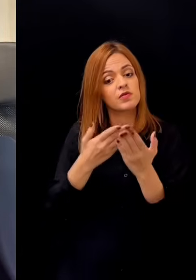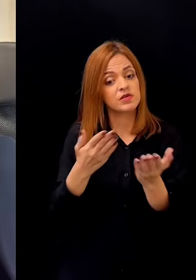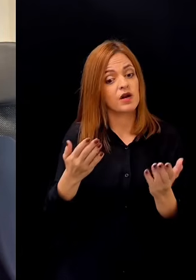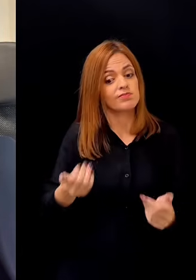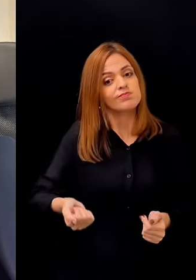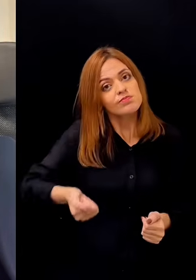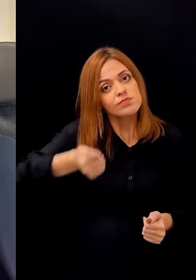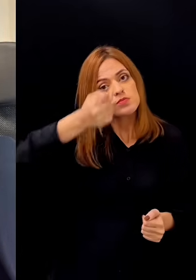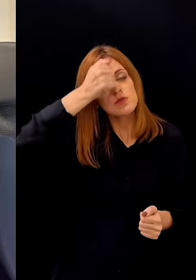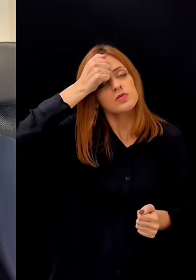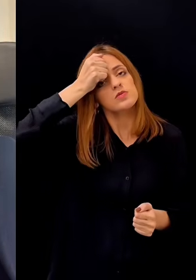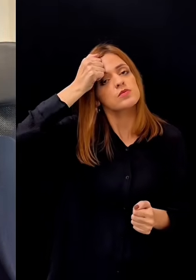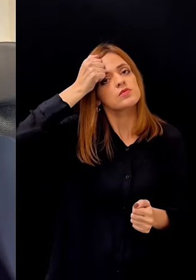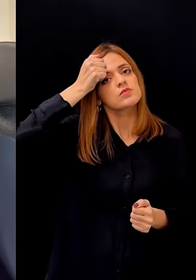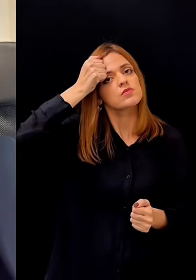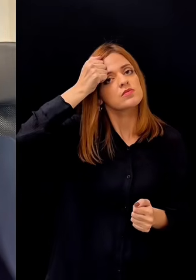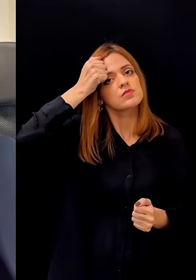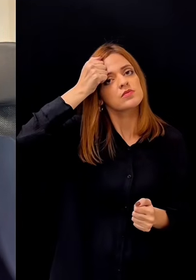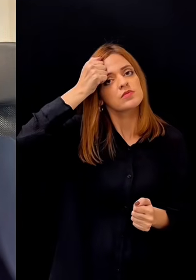Arrependei-vos.